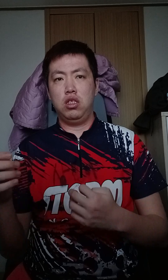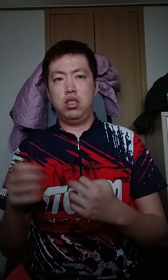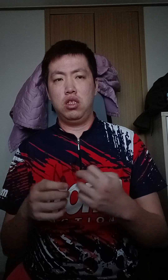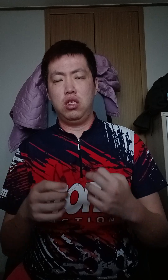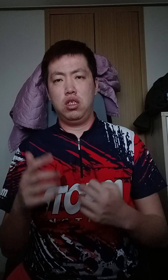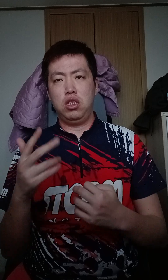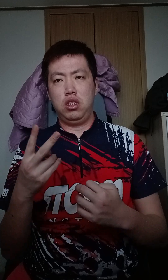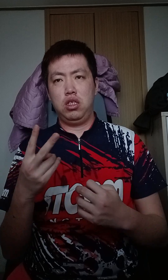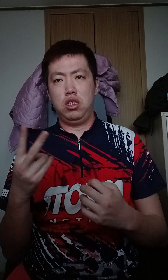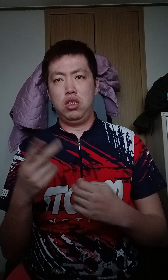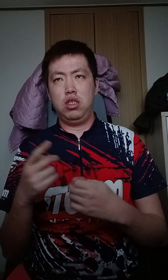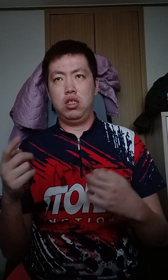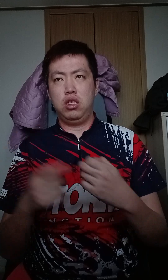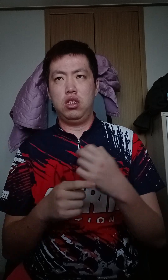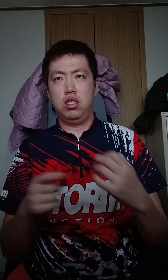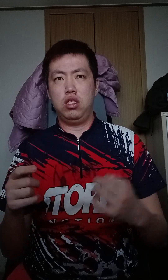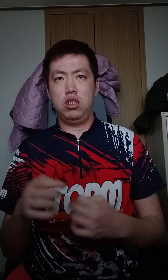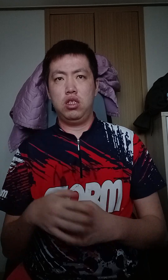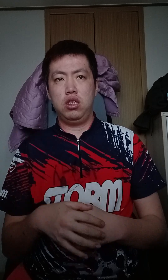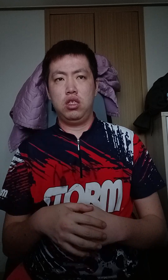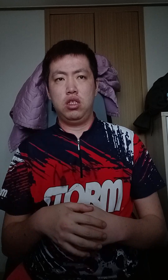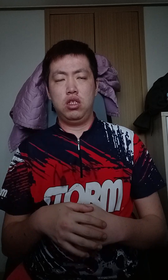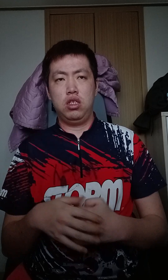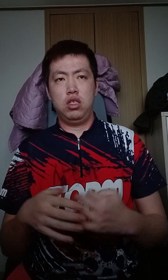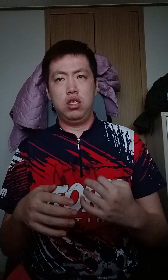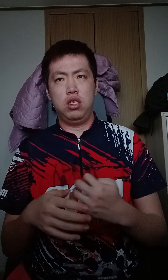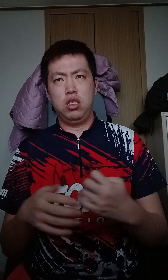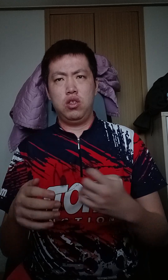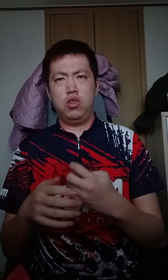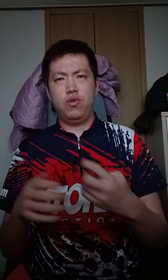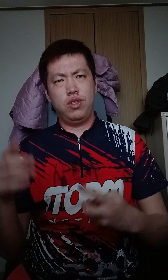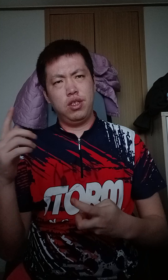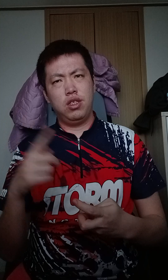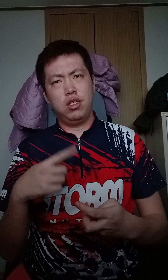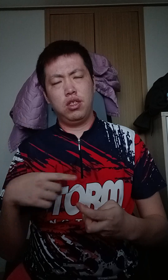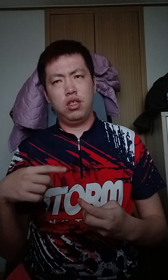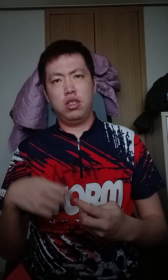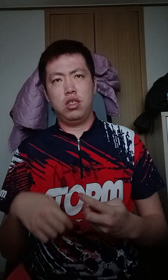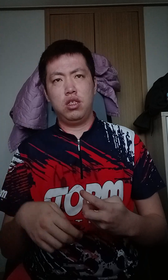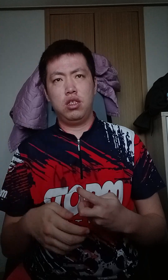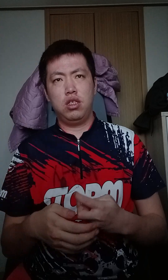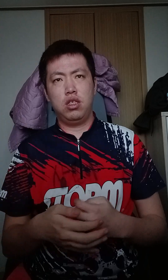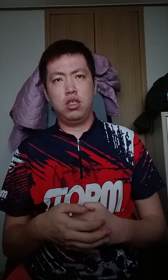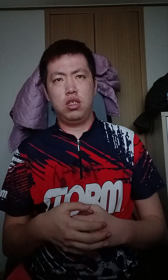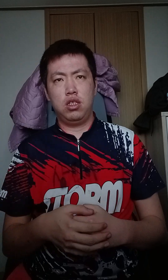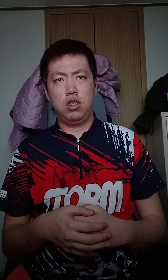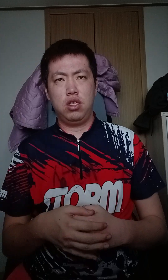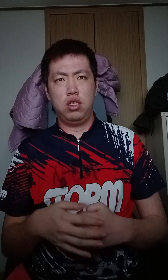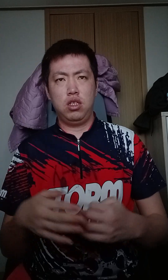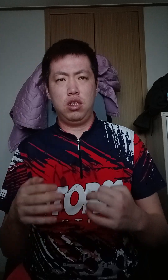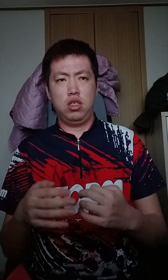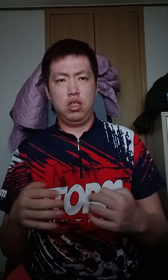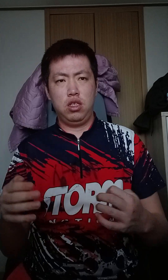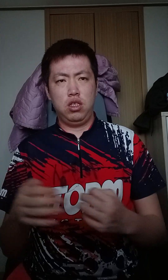좋게 20분 정도는 걸립니다. 위험하기까지 합니다. 그 가까운 화장실을 못